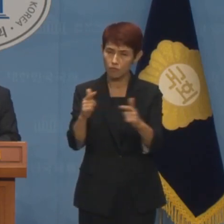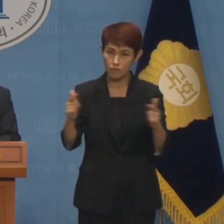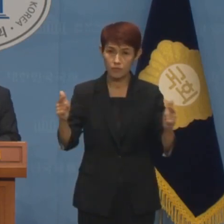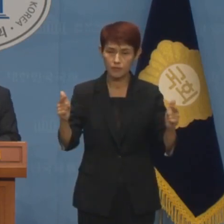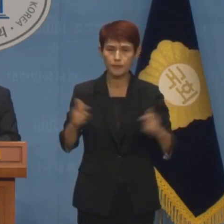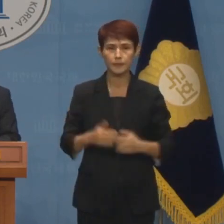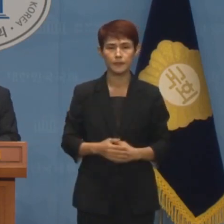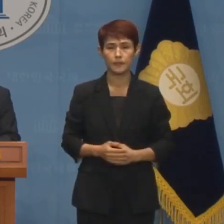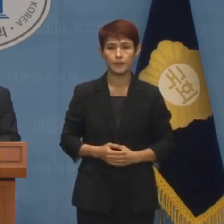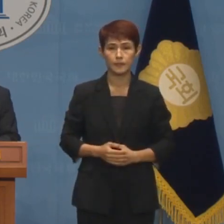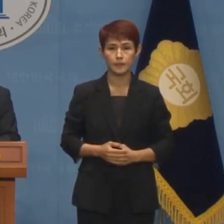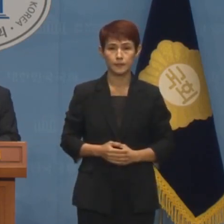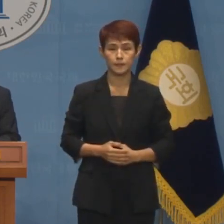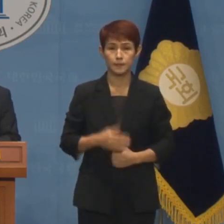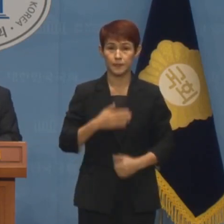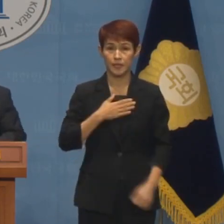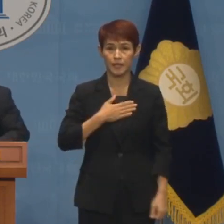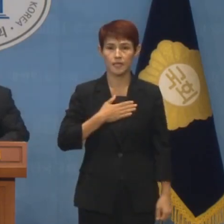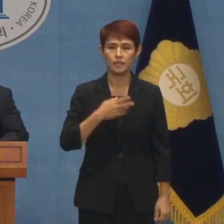2021년